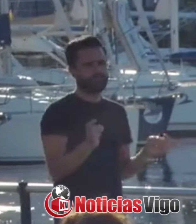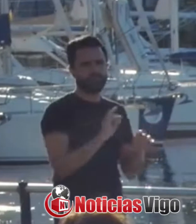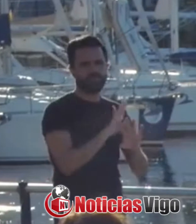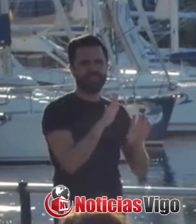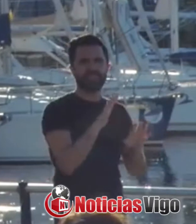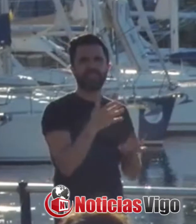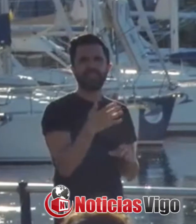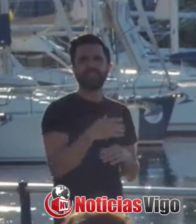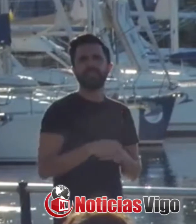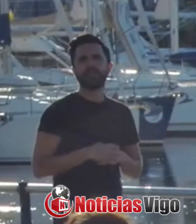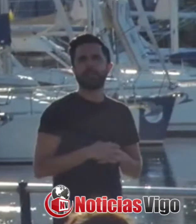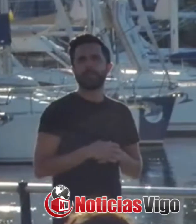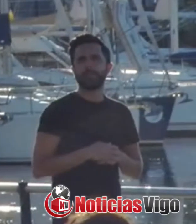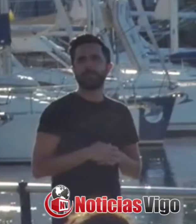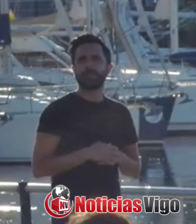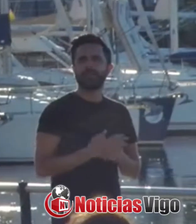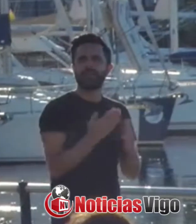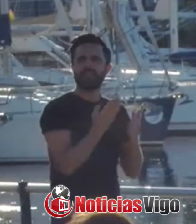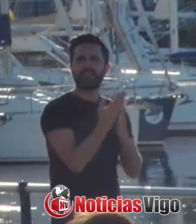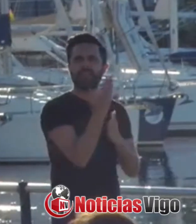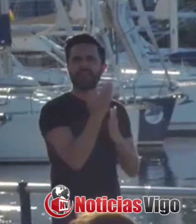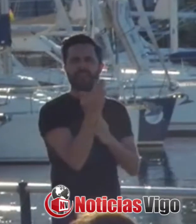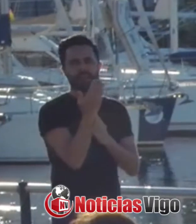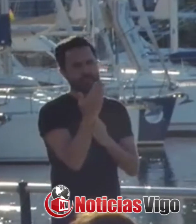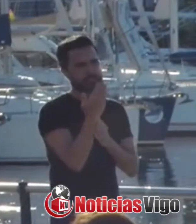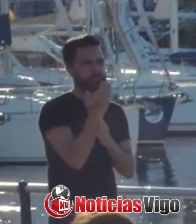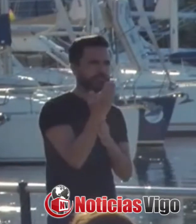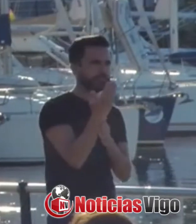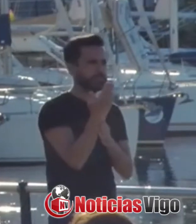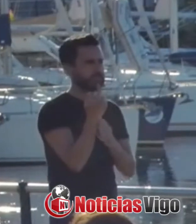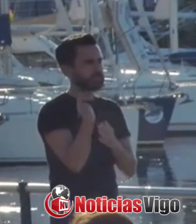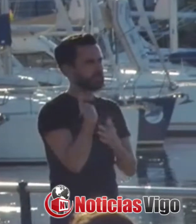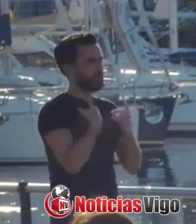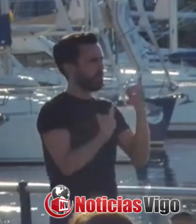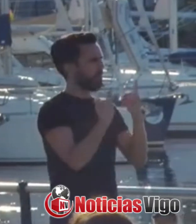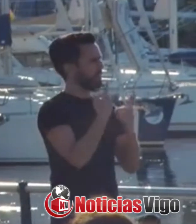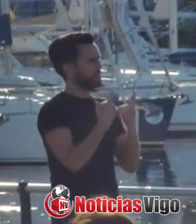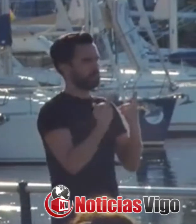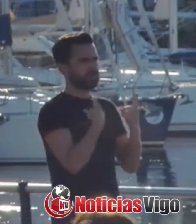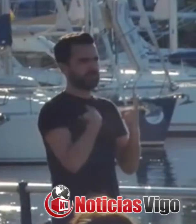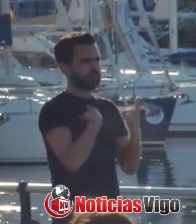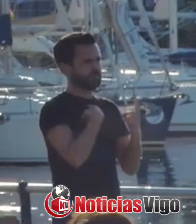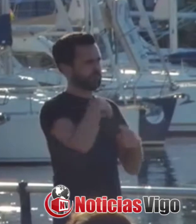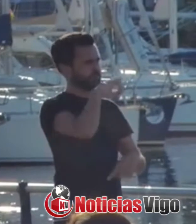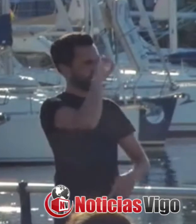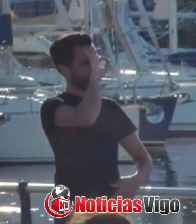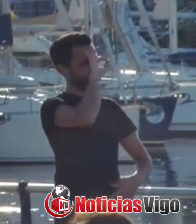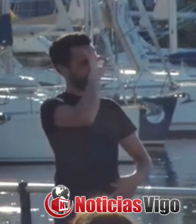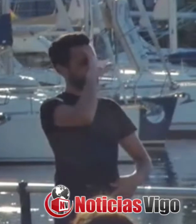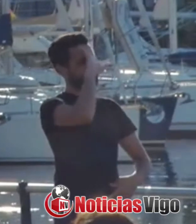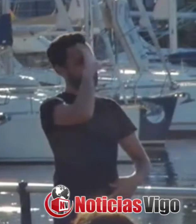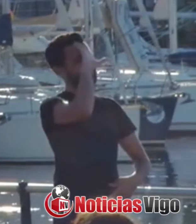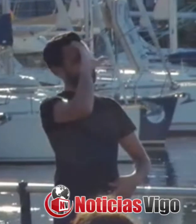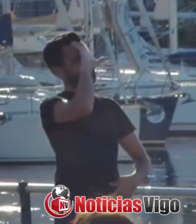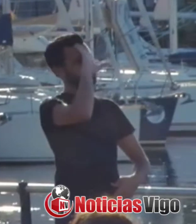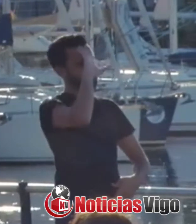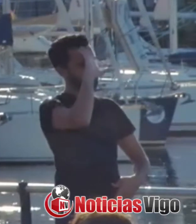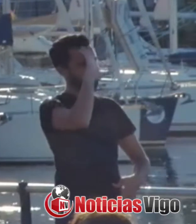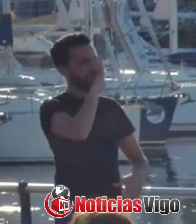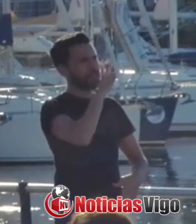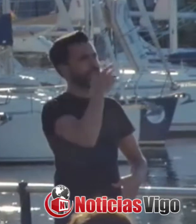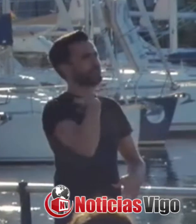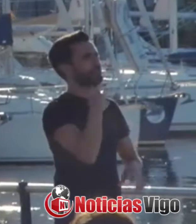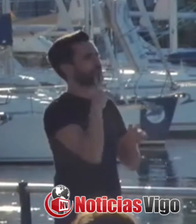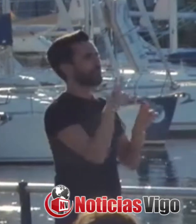claro, eu a días que vivos de verdade que alucinaba. Porque cando estábamos vendo a Barreras,